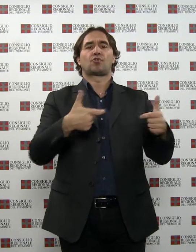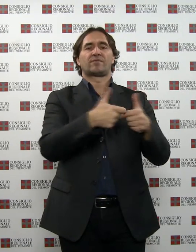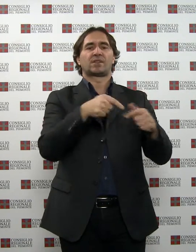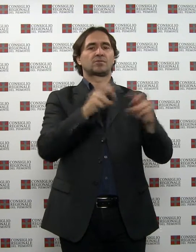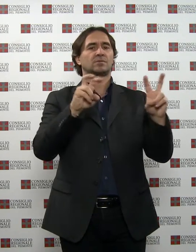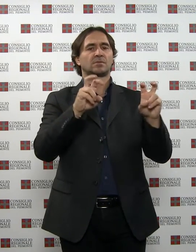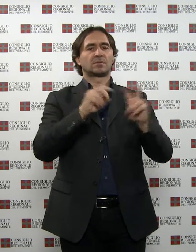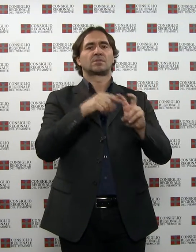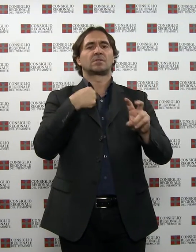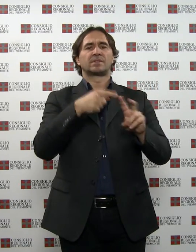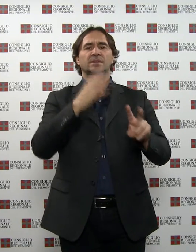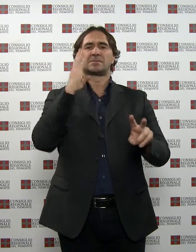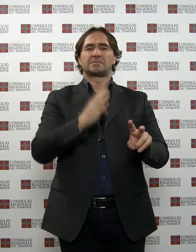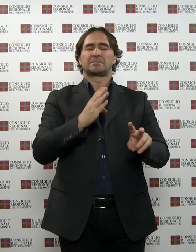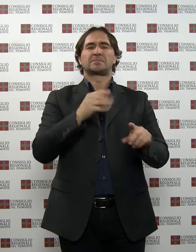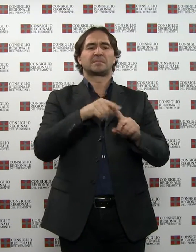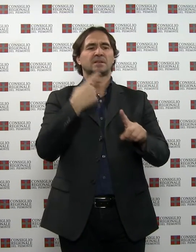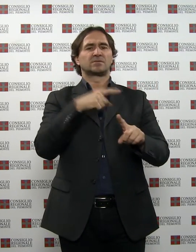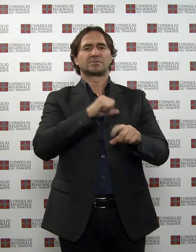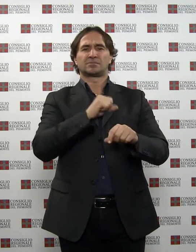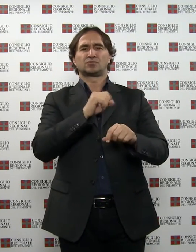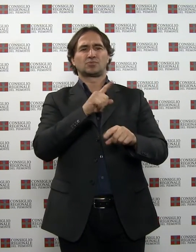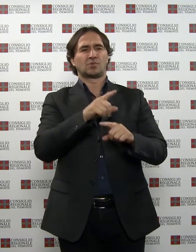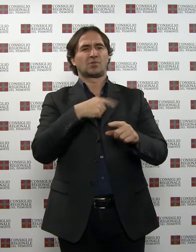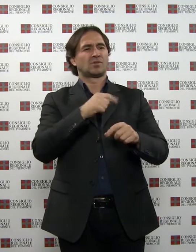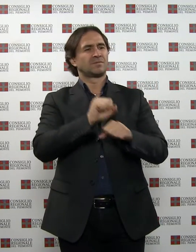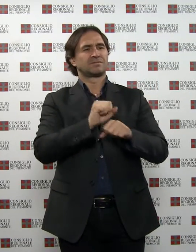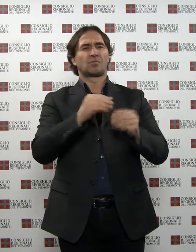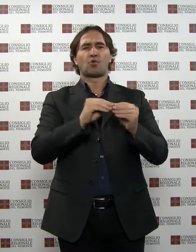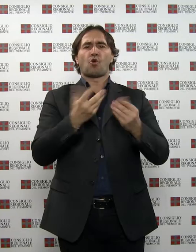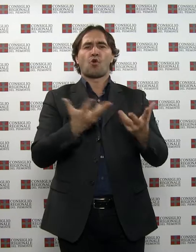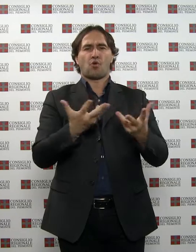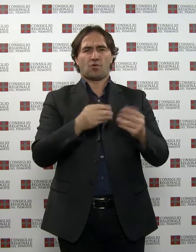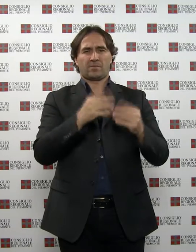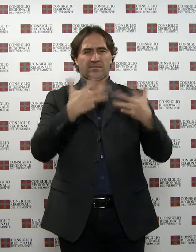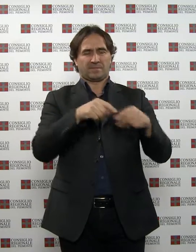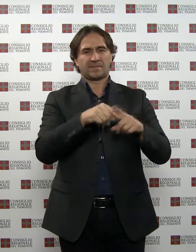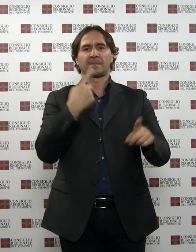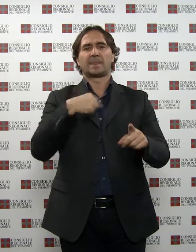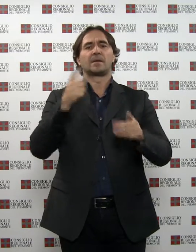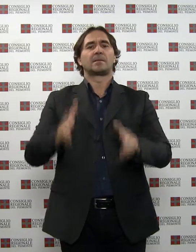Pene inumane e degradanti, l'effettività del rimedio risarcitorio, organizzato a Palazzo Lascaris dall'Ufficio